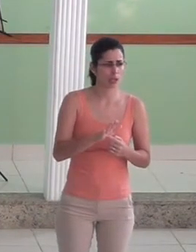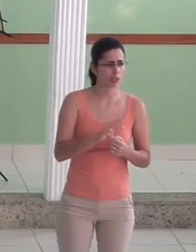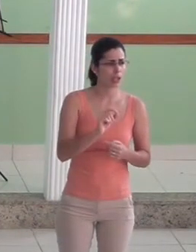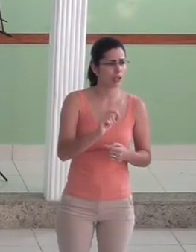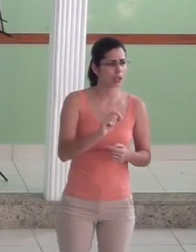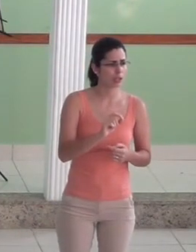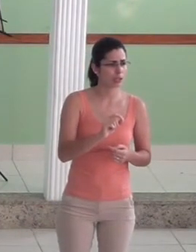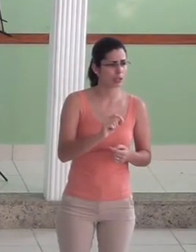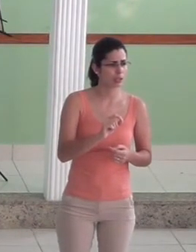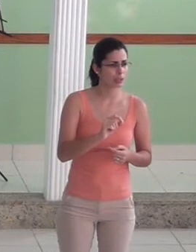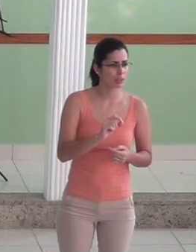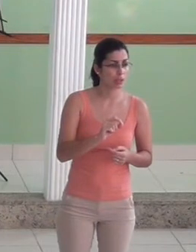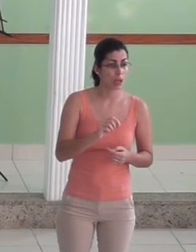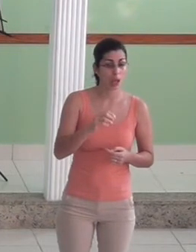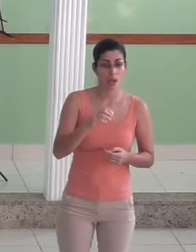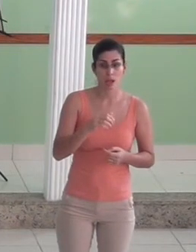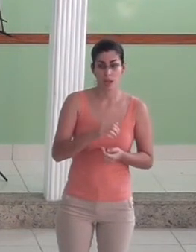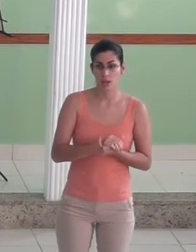Oi?